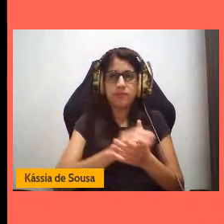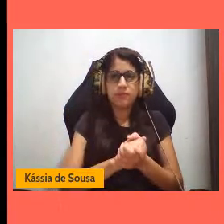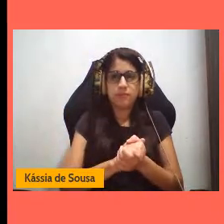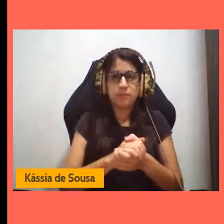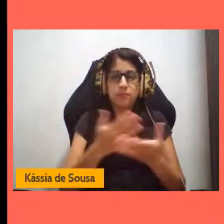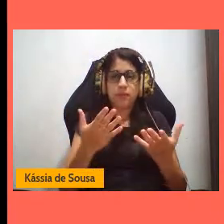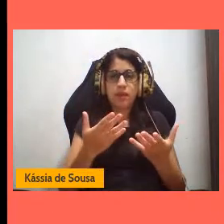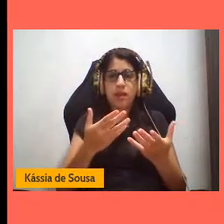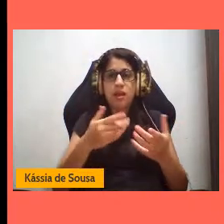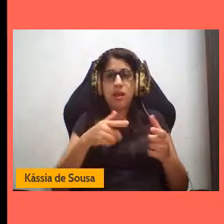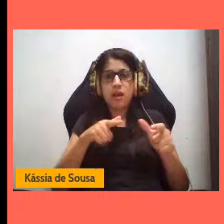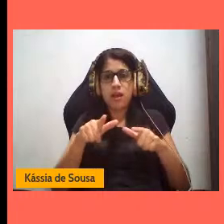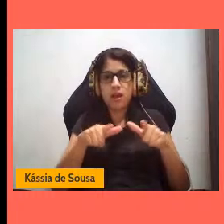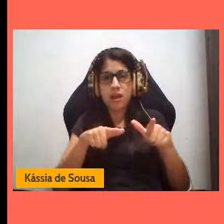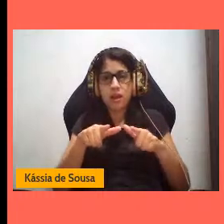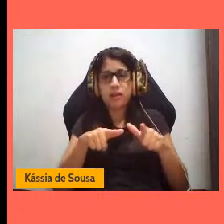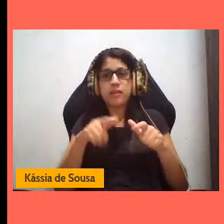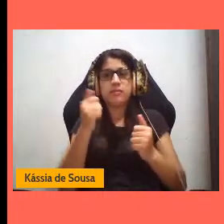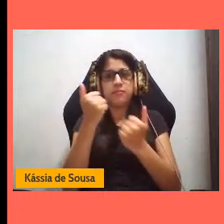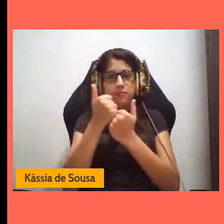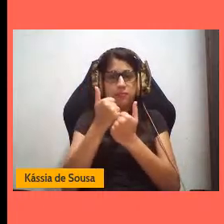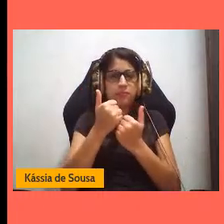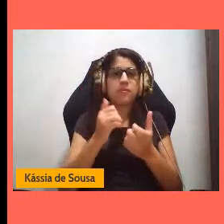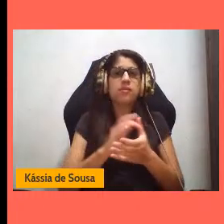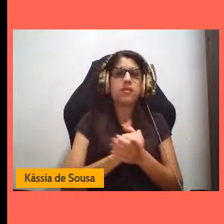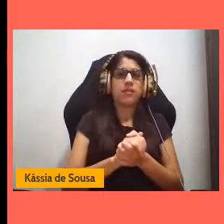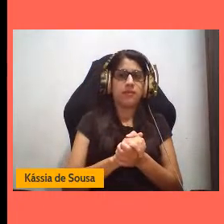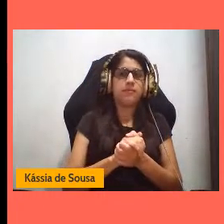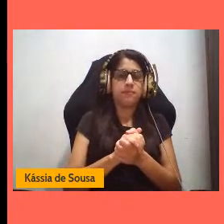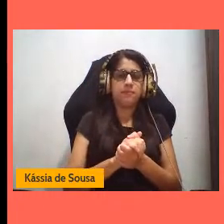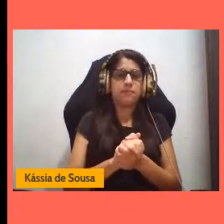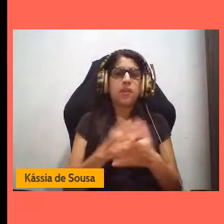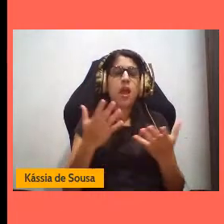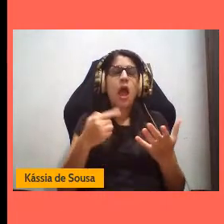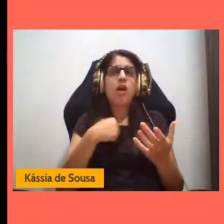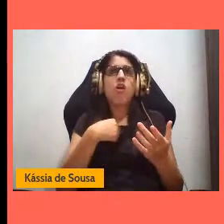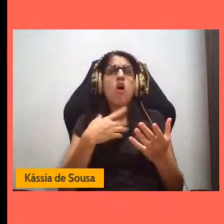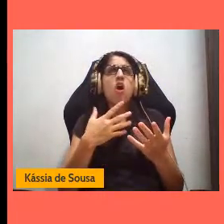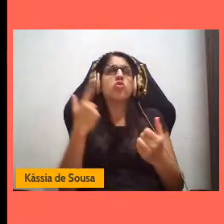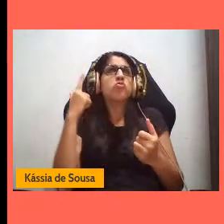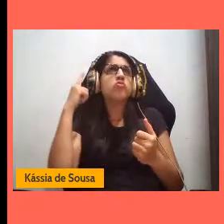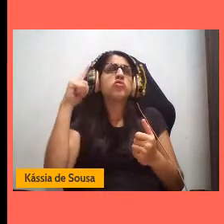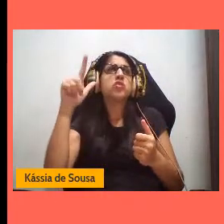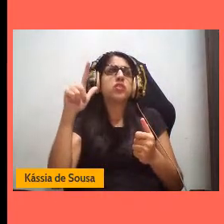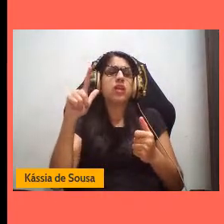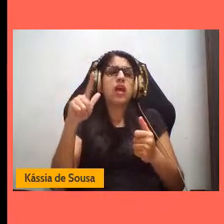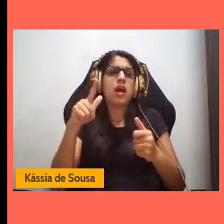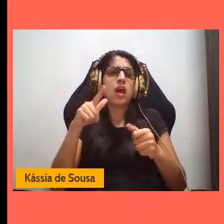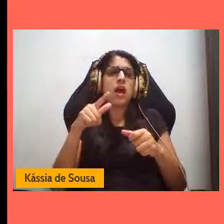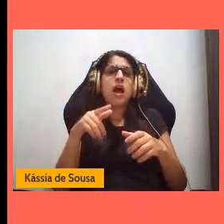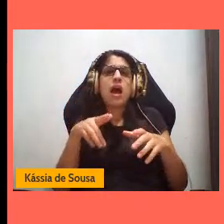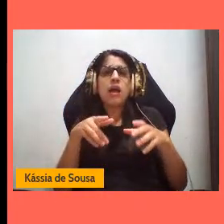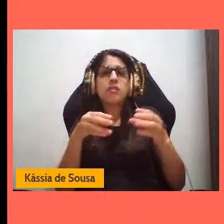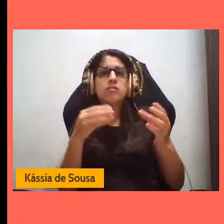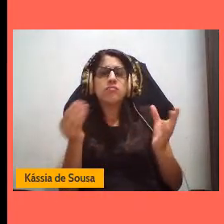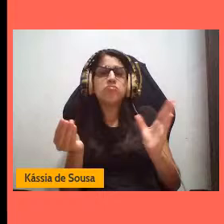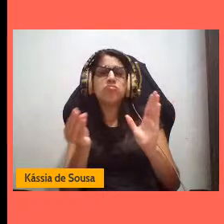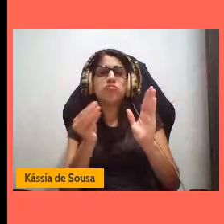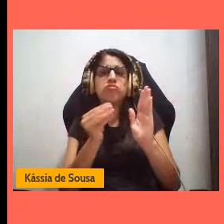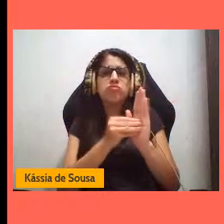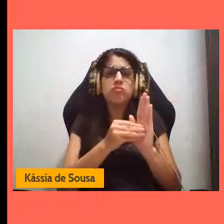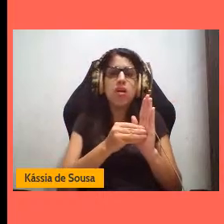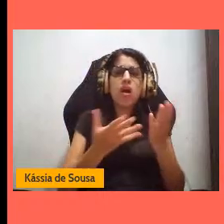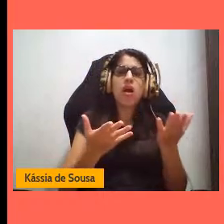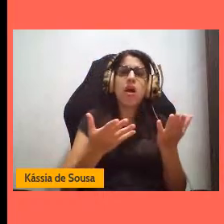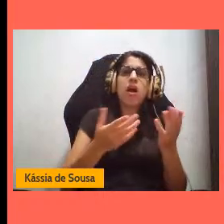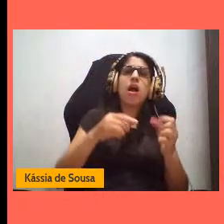gente e toda aquela coisa. E aí foi onde eu consegui, através da monitoria, estar na monitoria, me interessar por